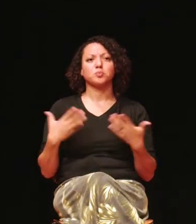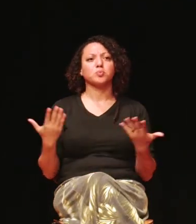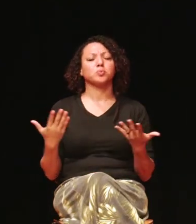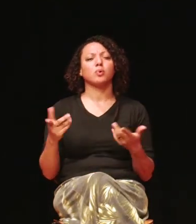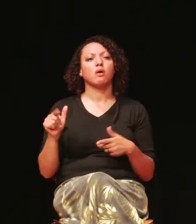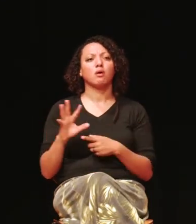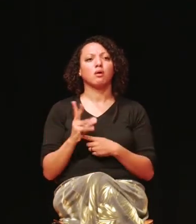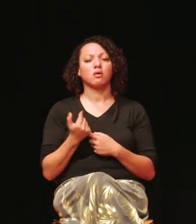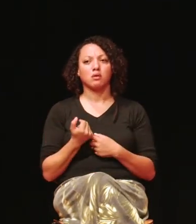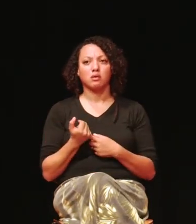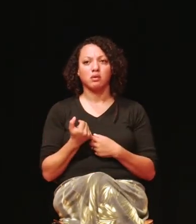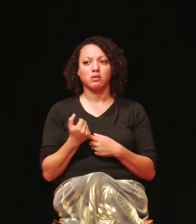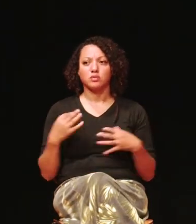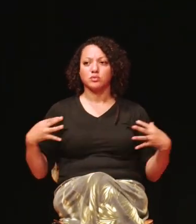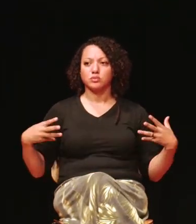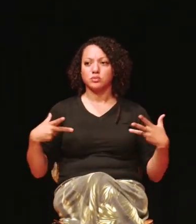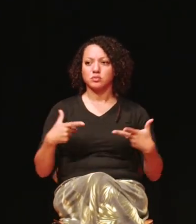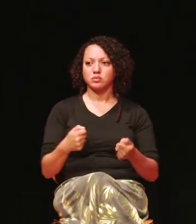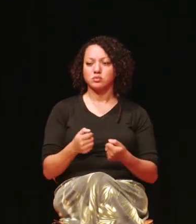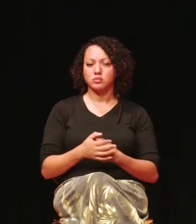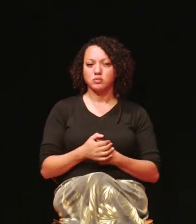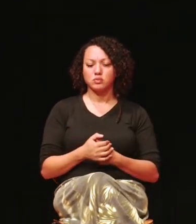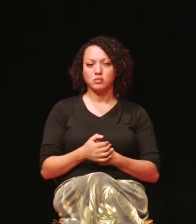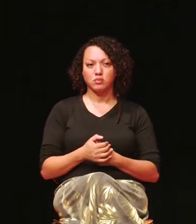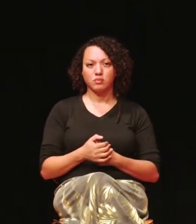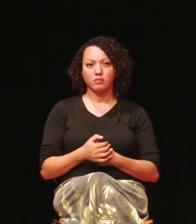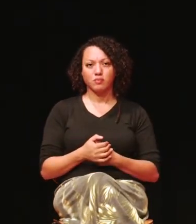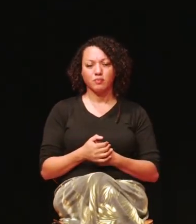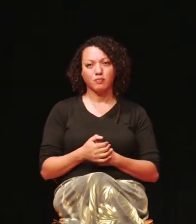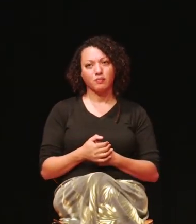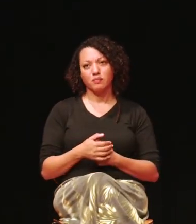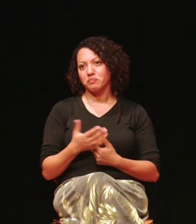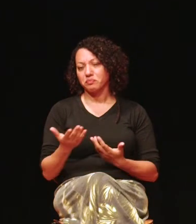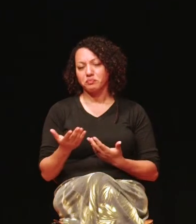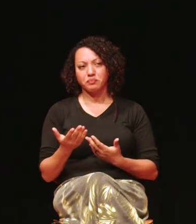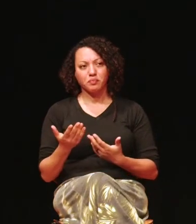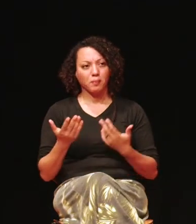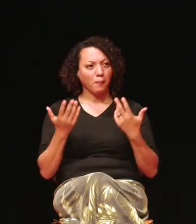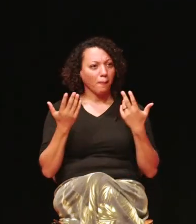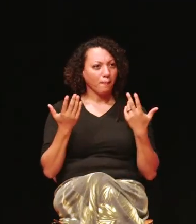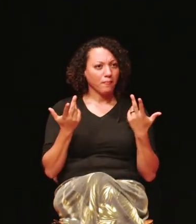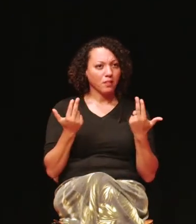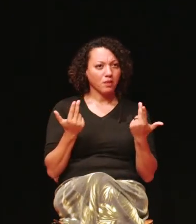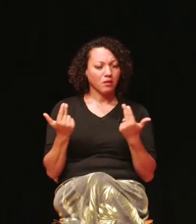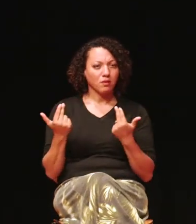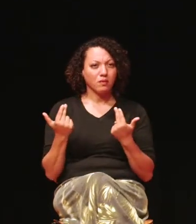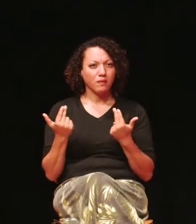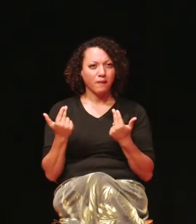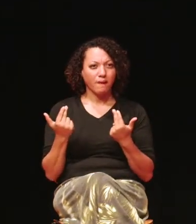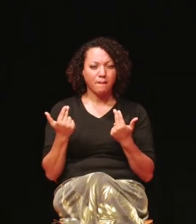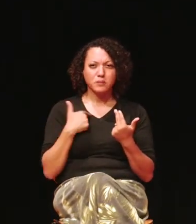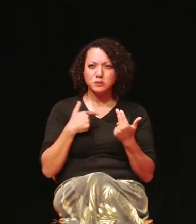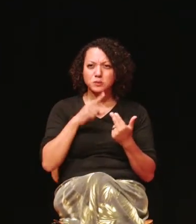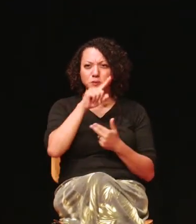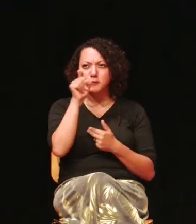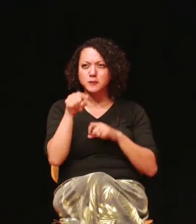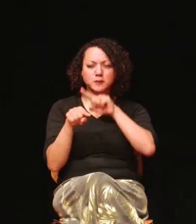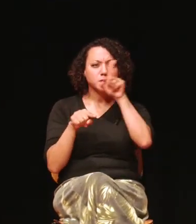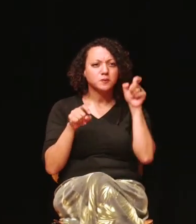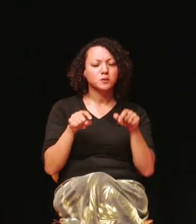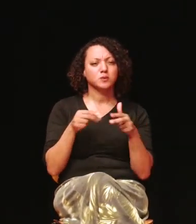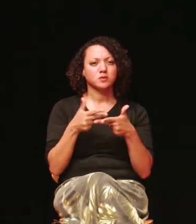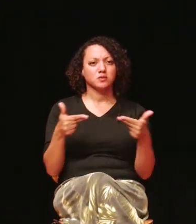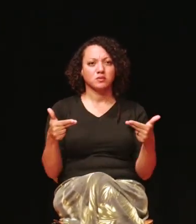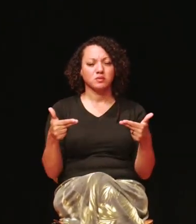chamar de arte tudo isso? Cioè, o museo nasceu para questionare esse tipo di questioni,